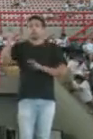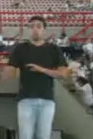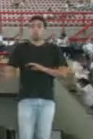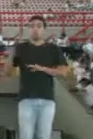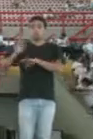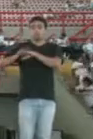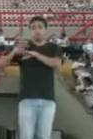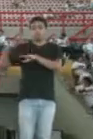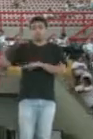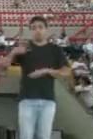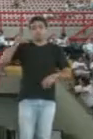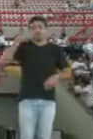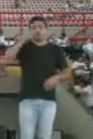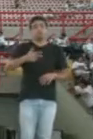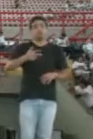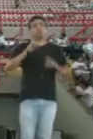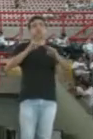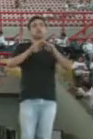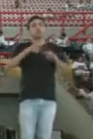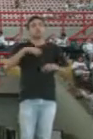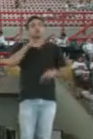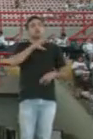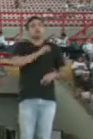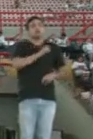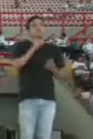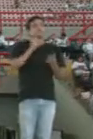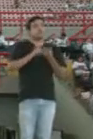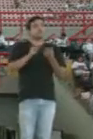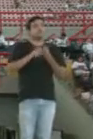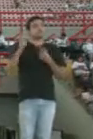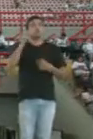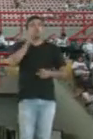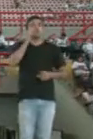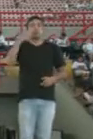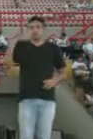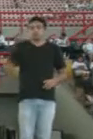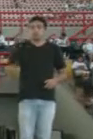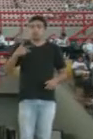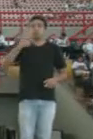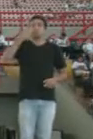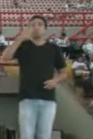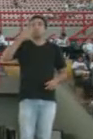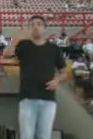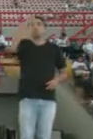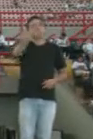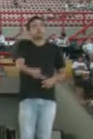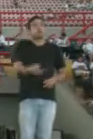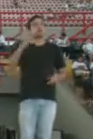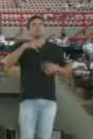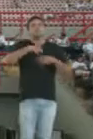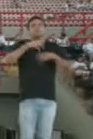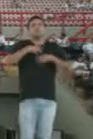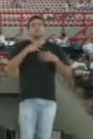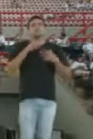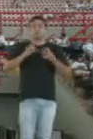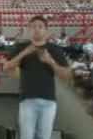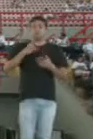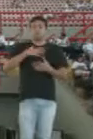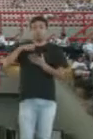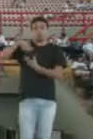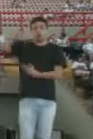ela fala. Cara apaixonado e a simples voz da mulher já deixa ele doido. Minha